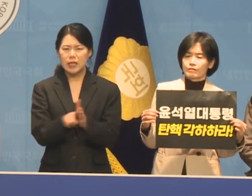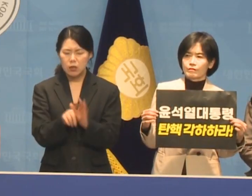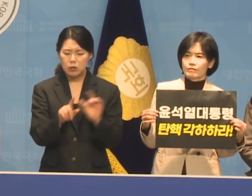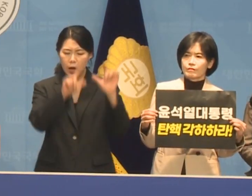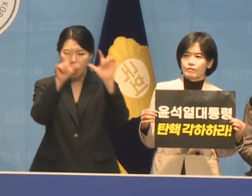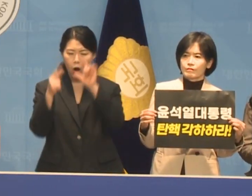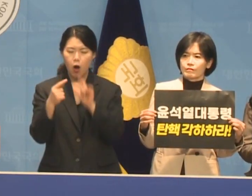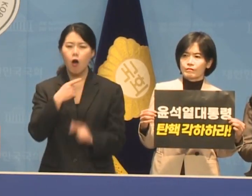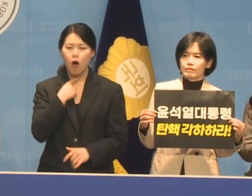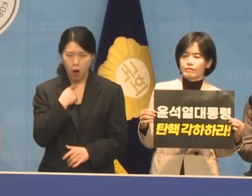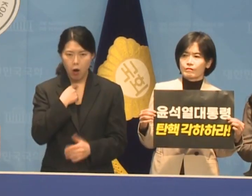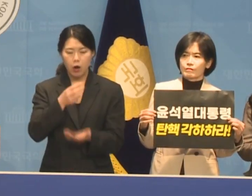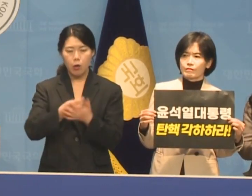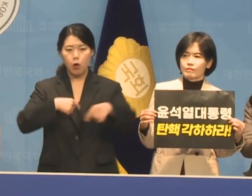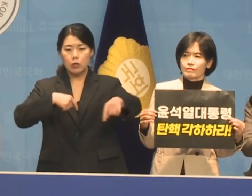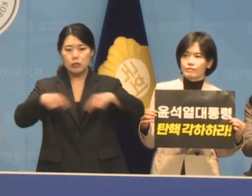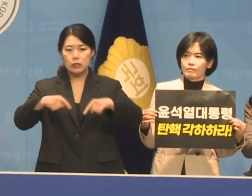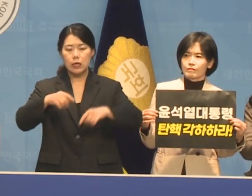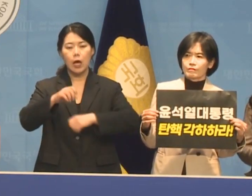살아왔던 법치국가